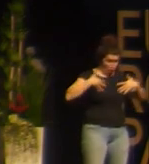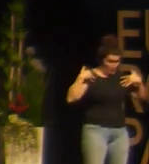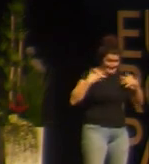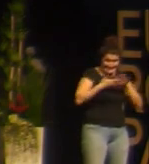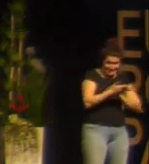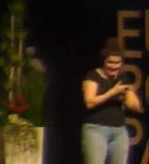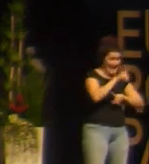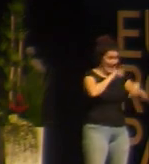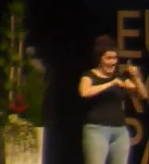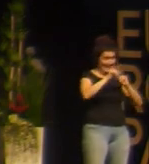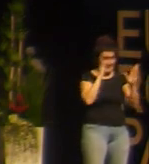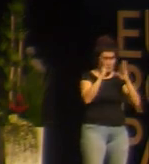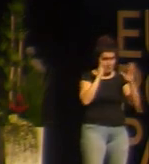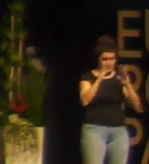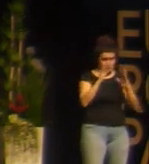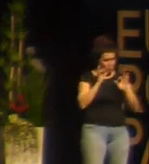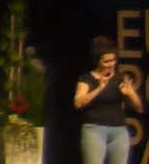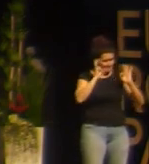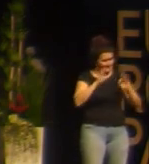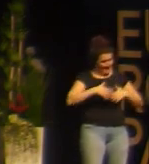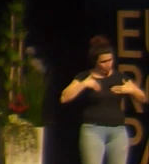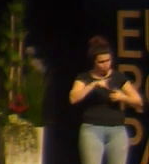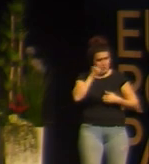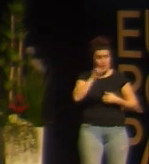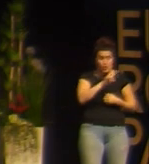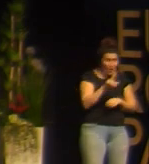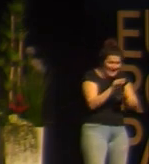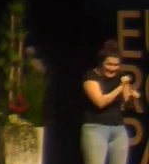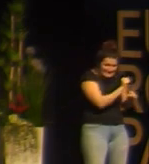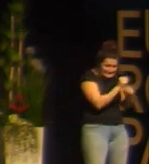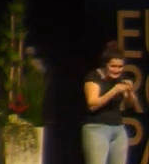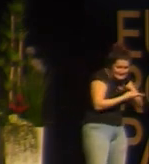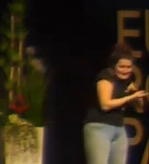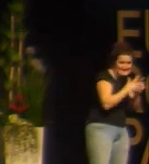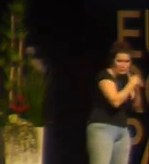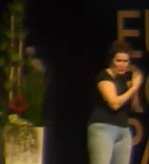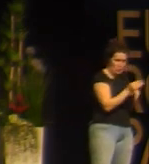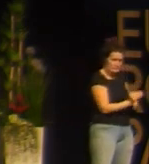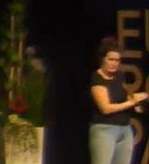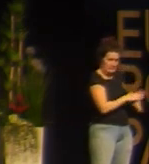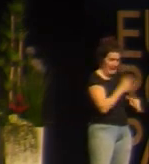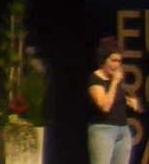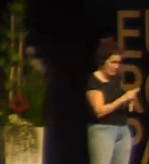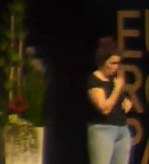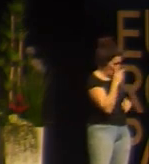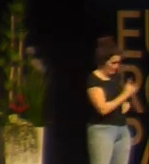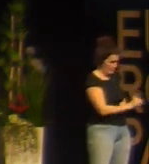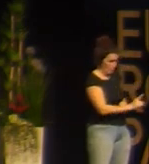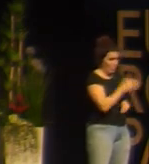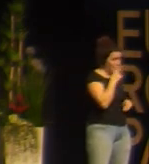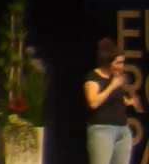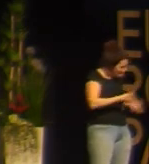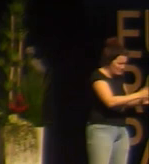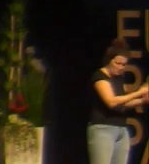emoción oportuna en el momento oportuno no esconderle las situaciones a los peques permitirles que las